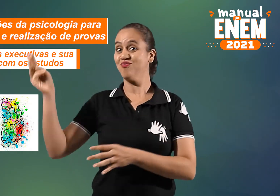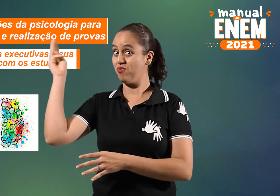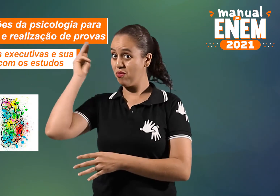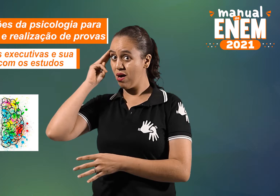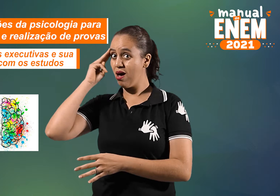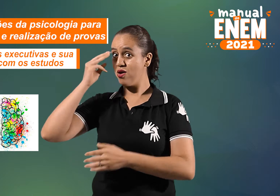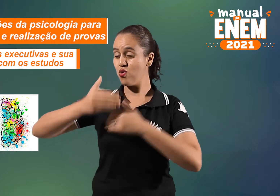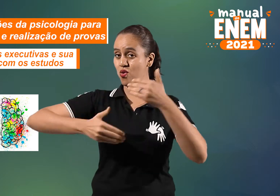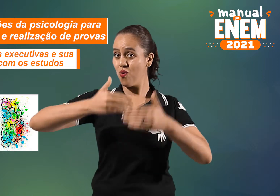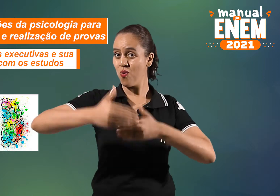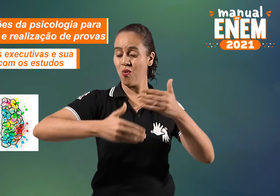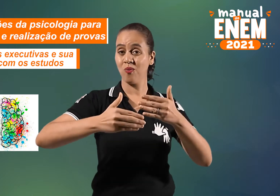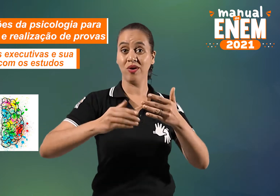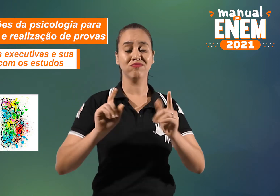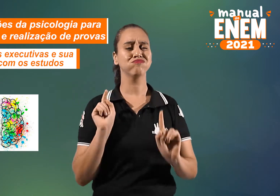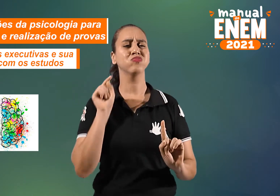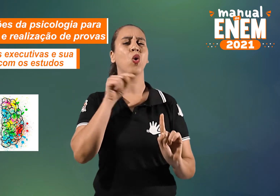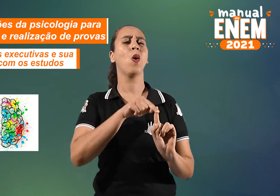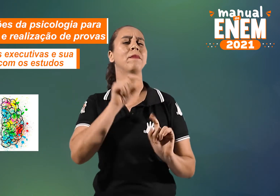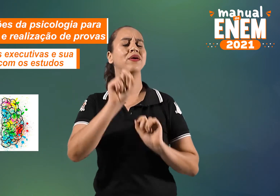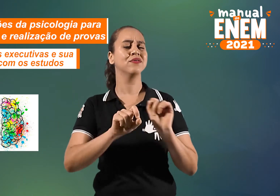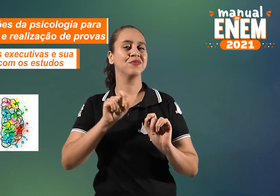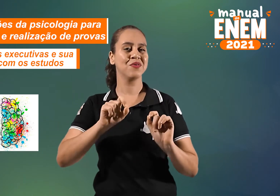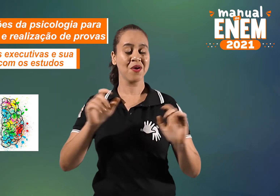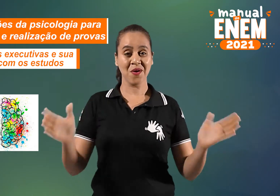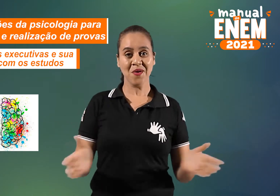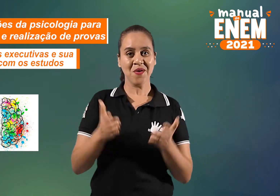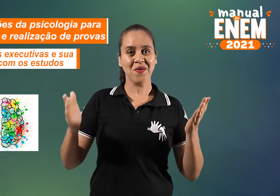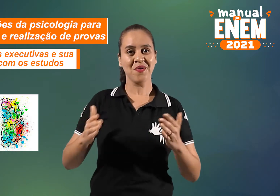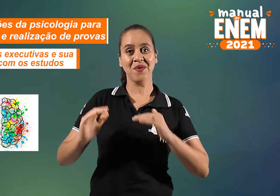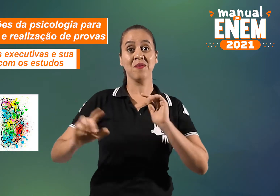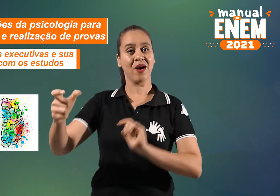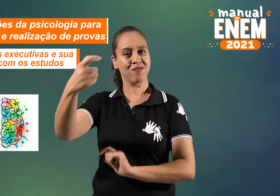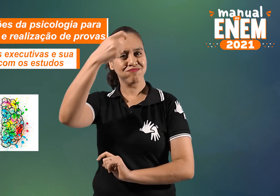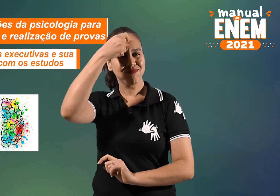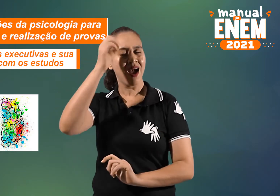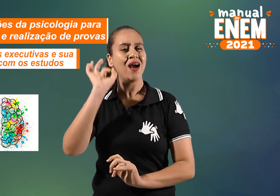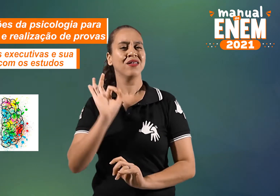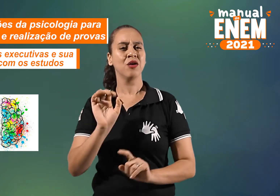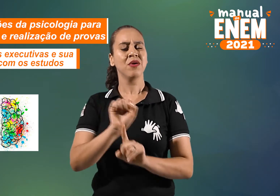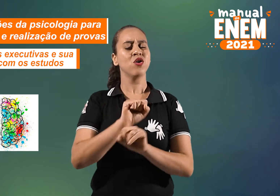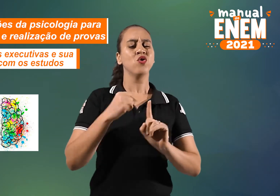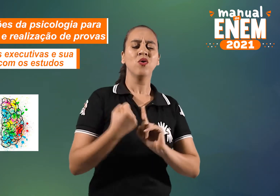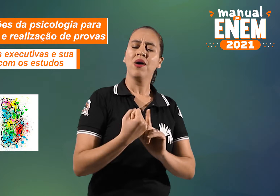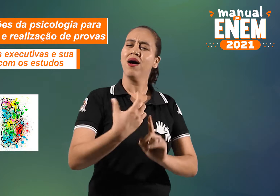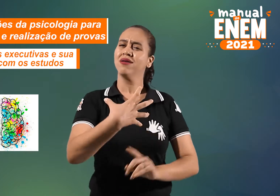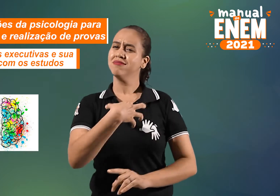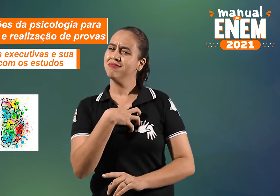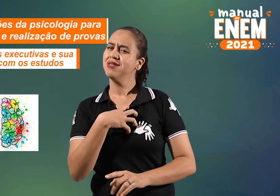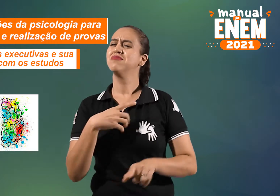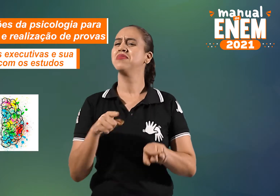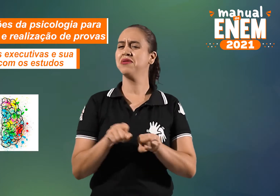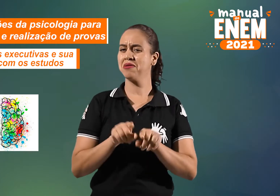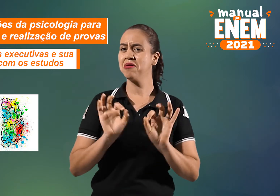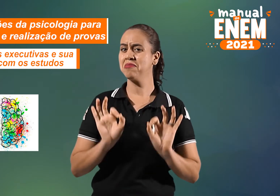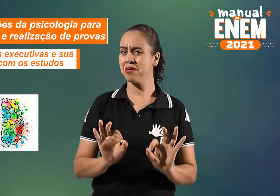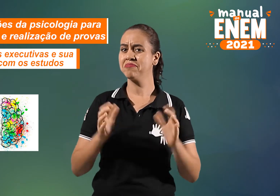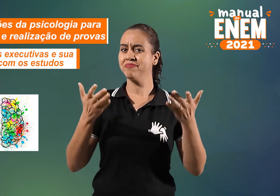exerce tarefas com o objetivo de gerir seu desempenho cognitivo, emocional e social. Dentre todas as atribuições